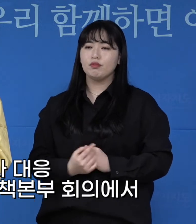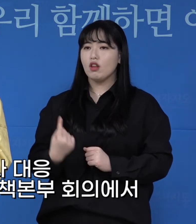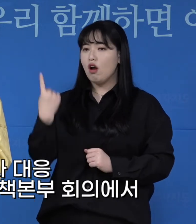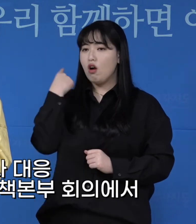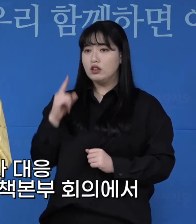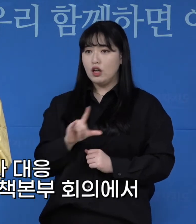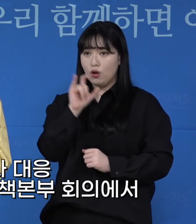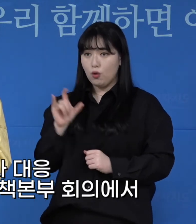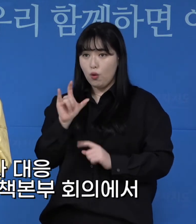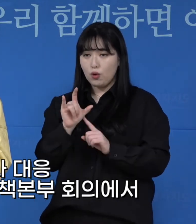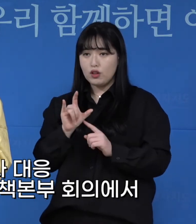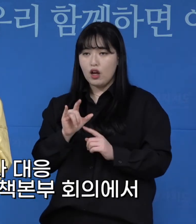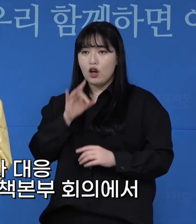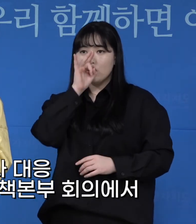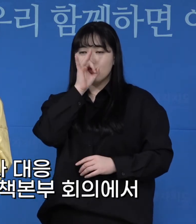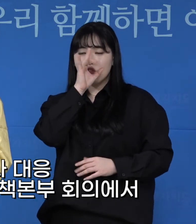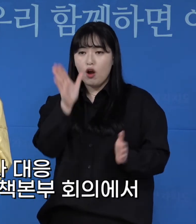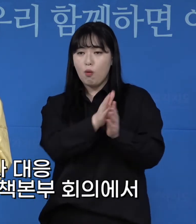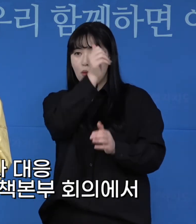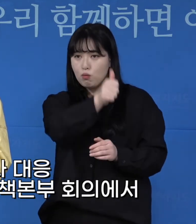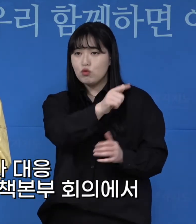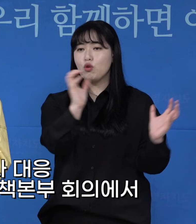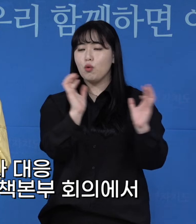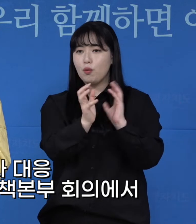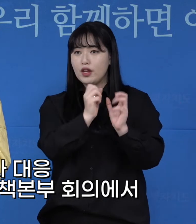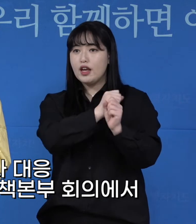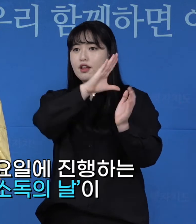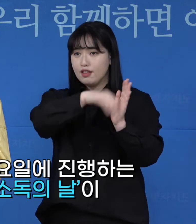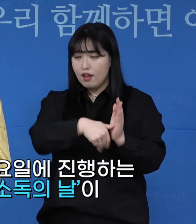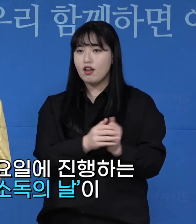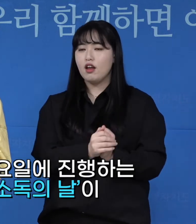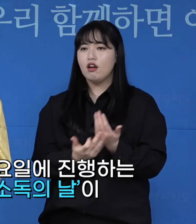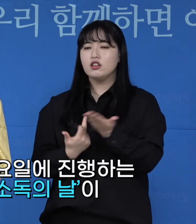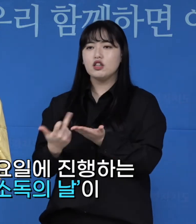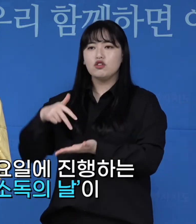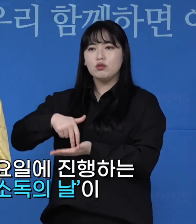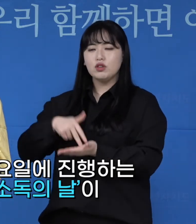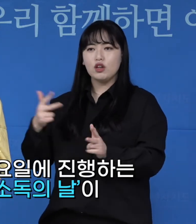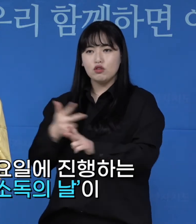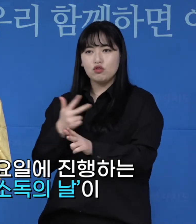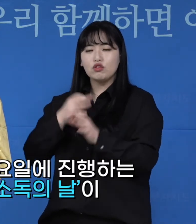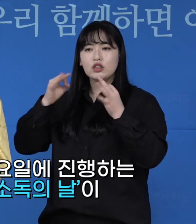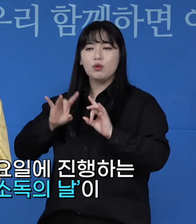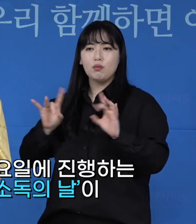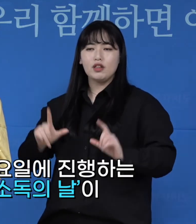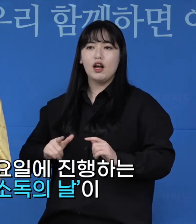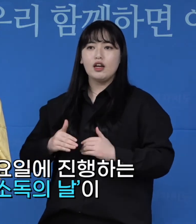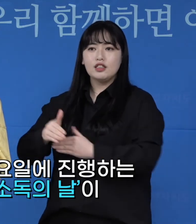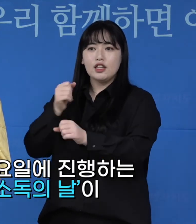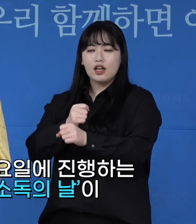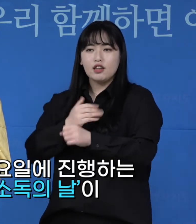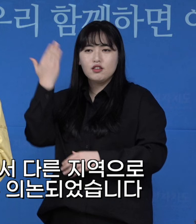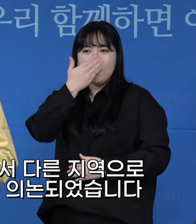어제 코로나 대응 중앙재난안전대책본부 회의 석상에서 제주가 매주 금요일 진행하는 일제